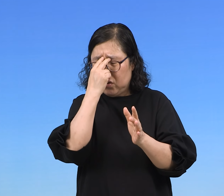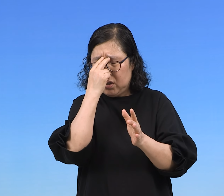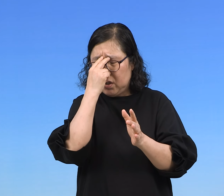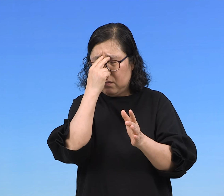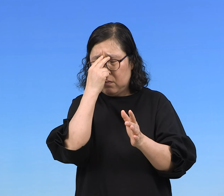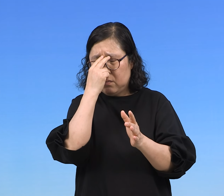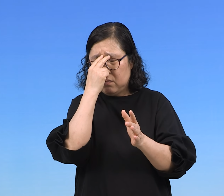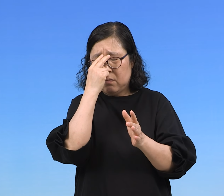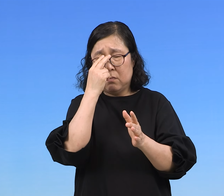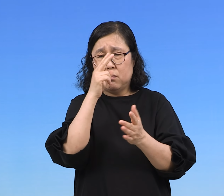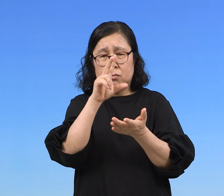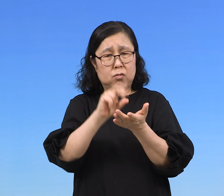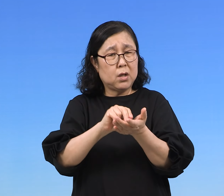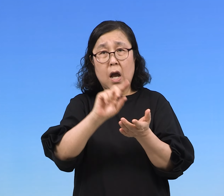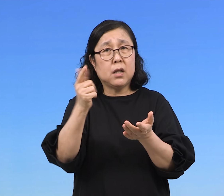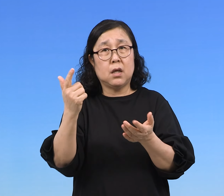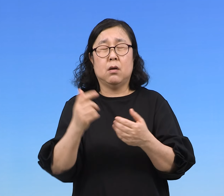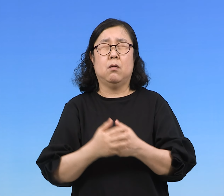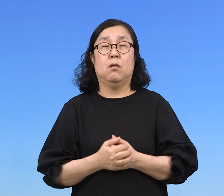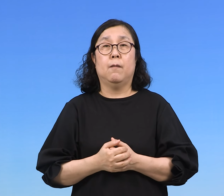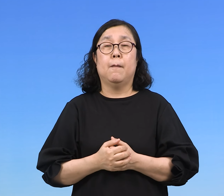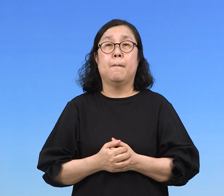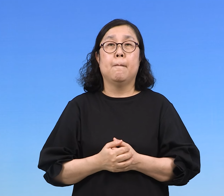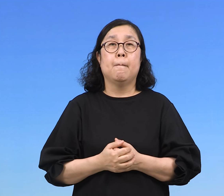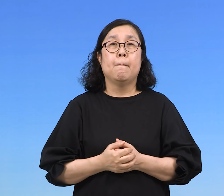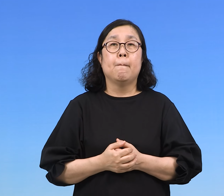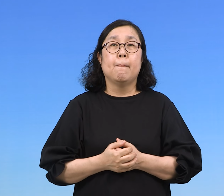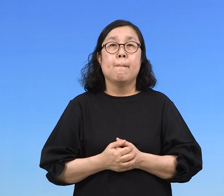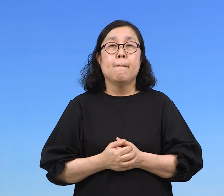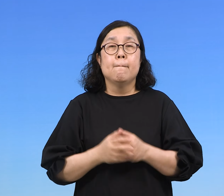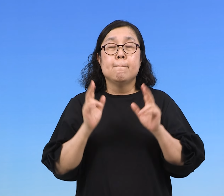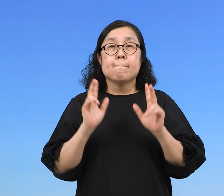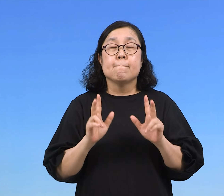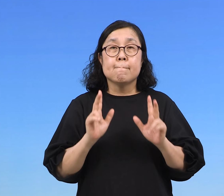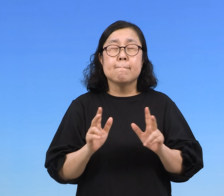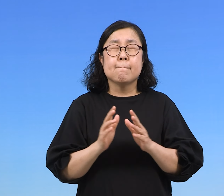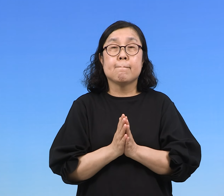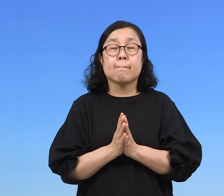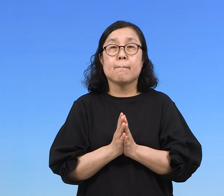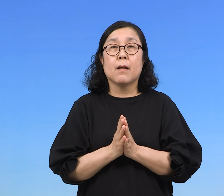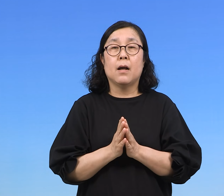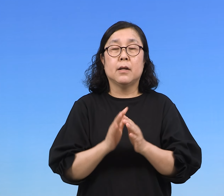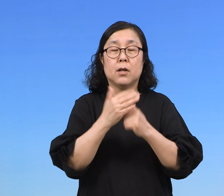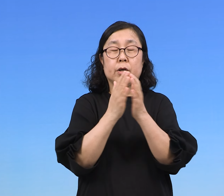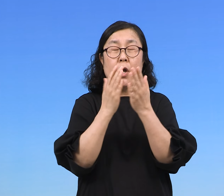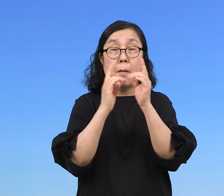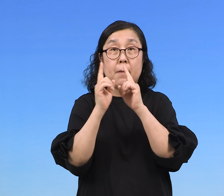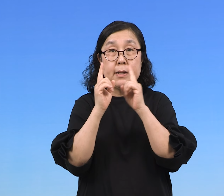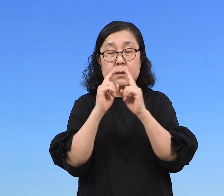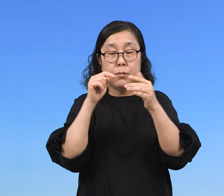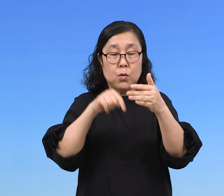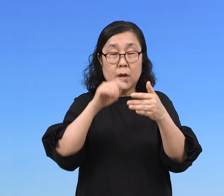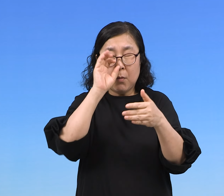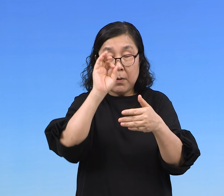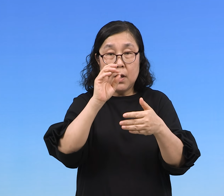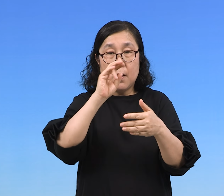거리냐고요, 이게. 한번 생각을 해보세요. 지금 이